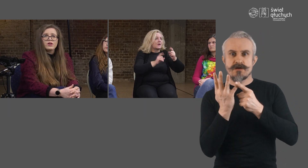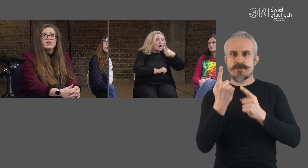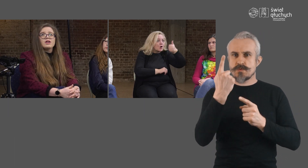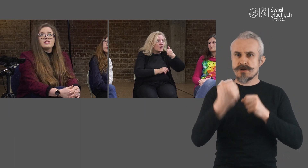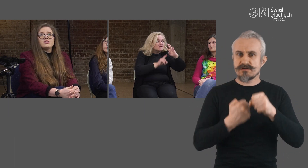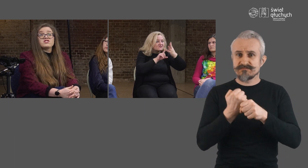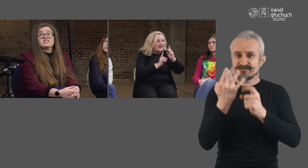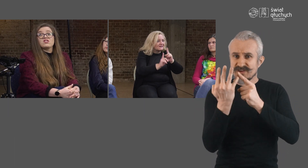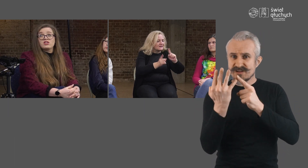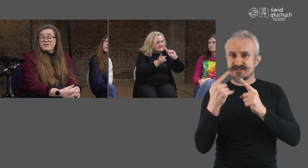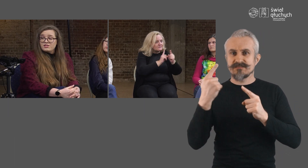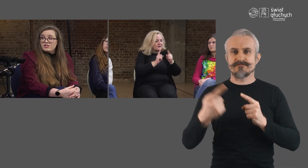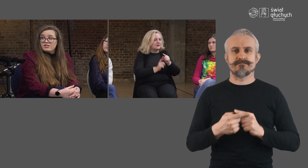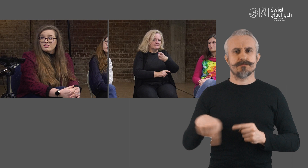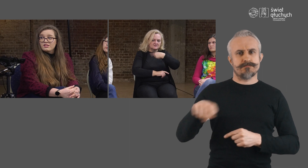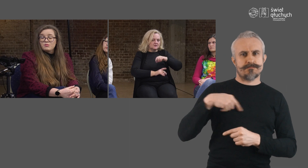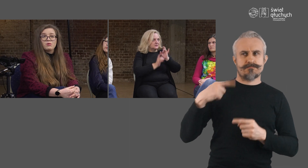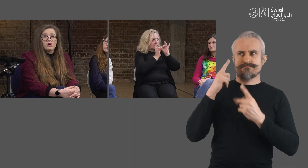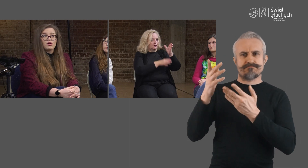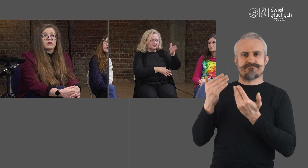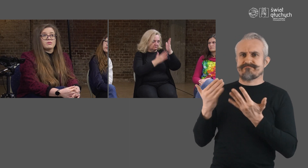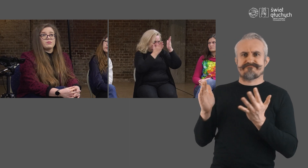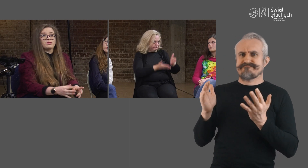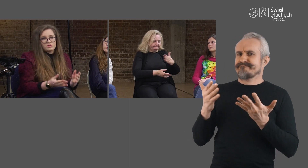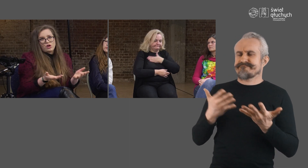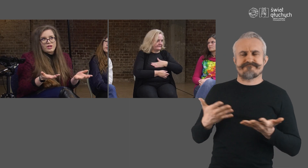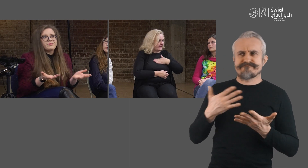roku i wszyscy go nienawidzili, bo